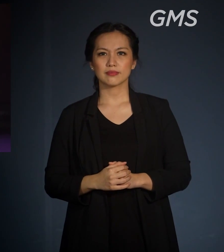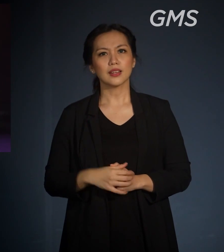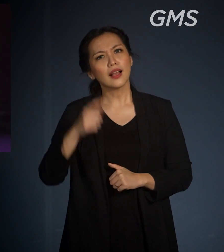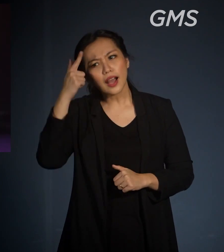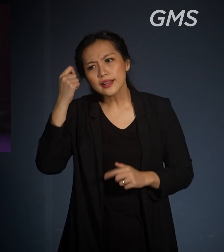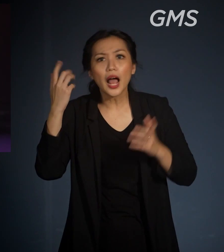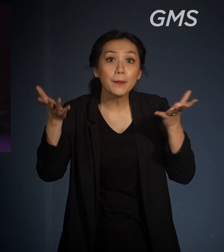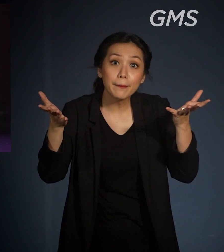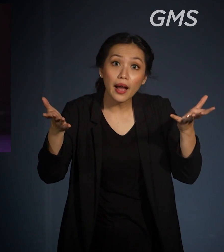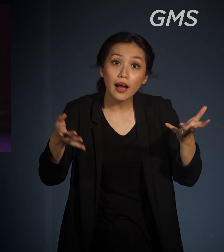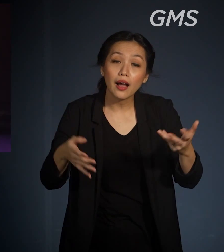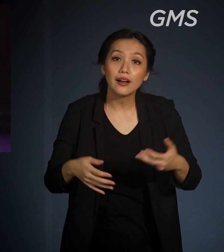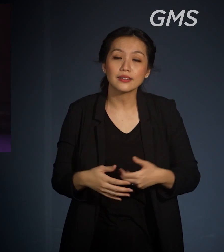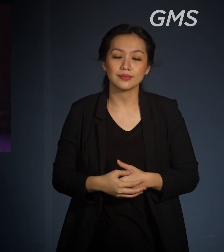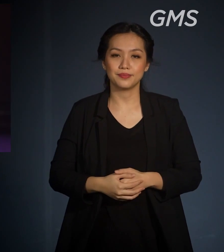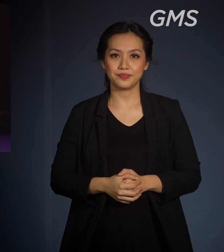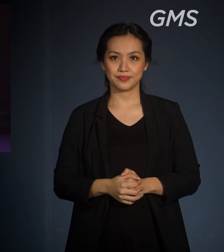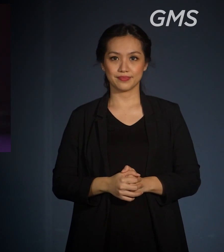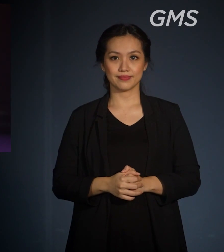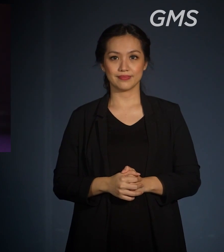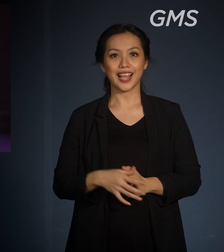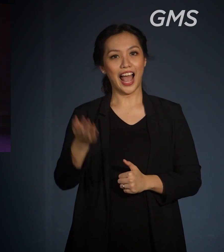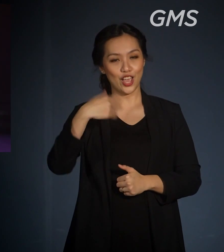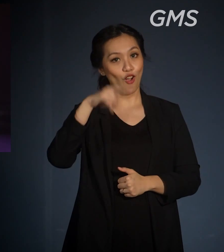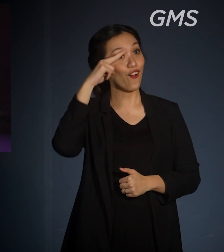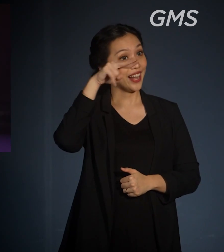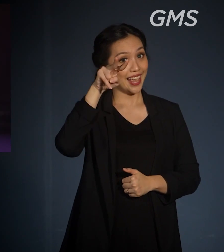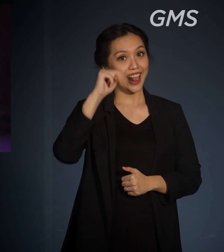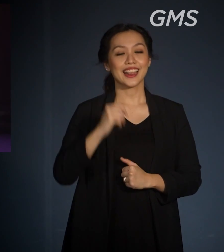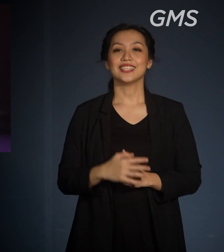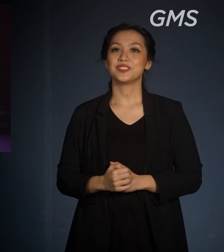Karena apa? Celaannya begini, saudara. Coba kita lihat.